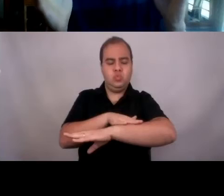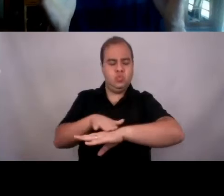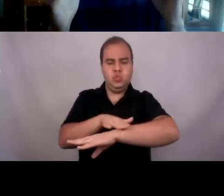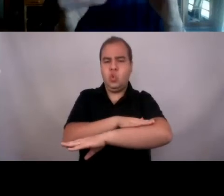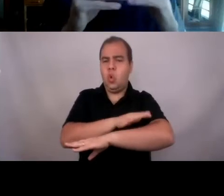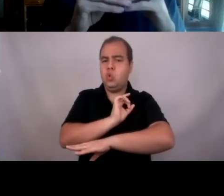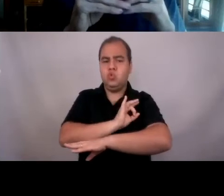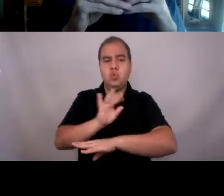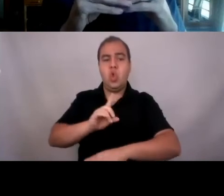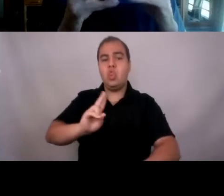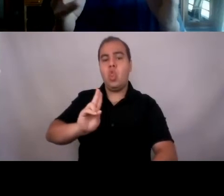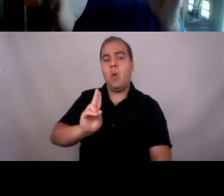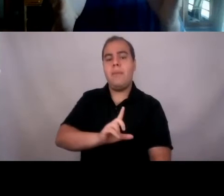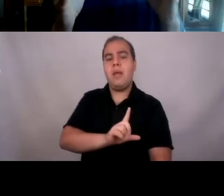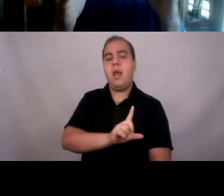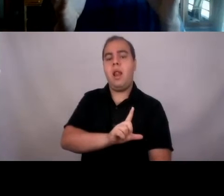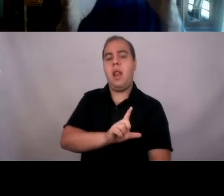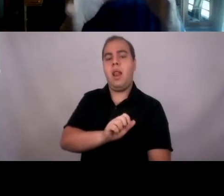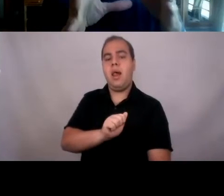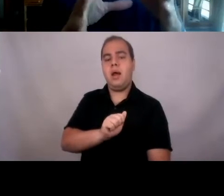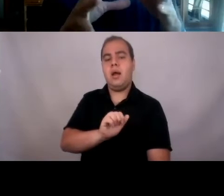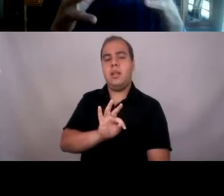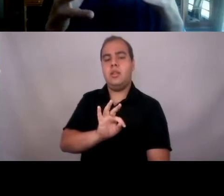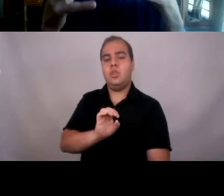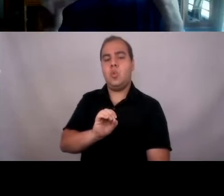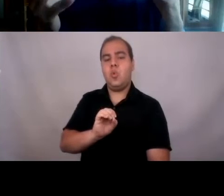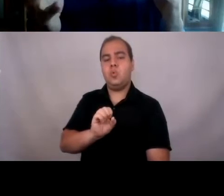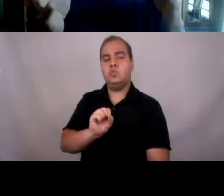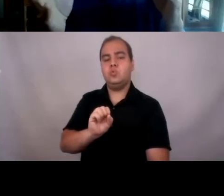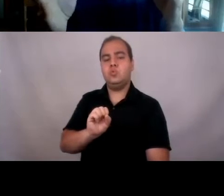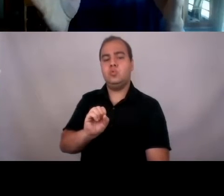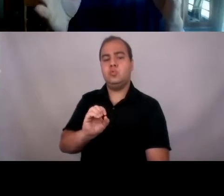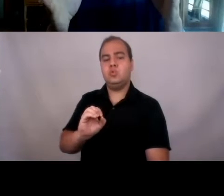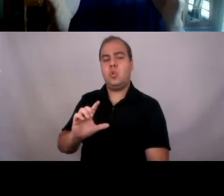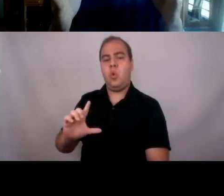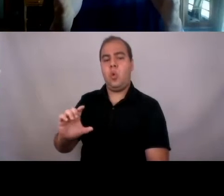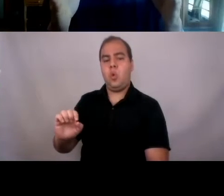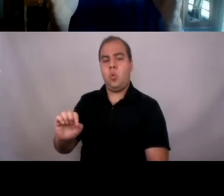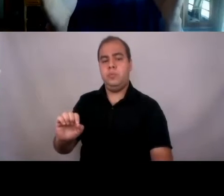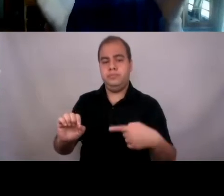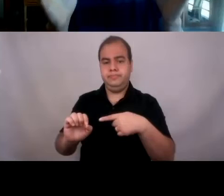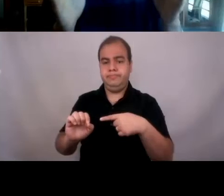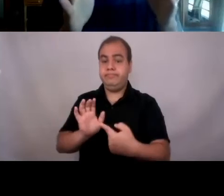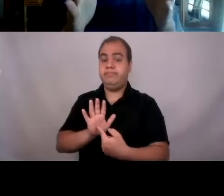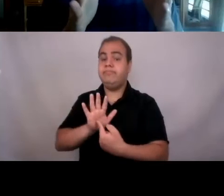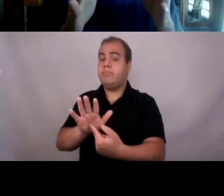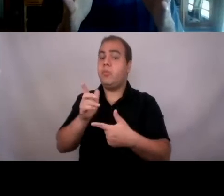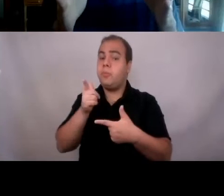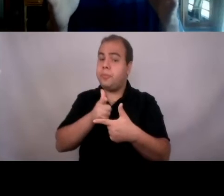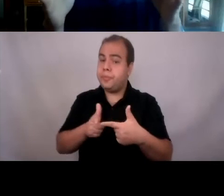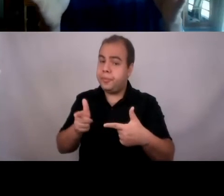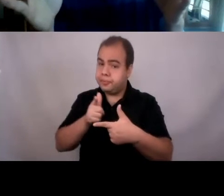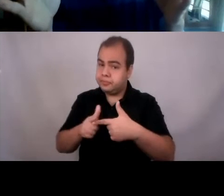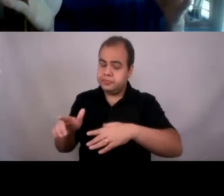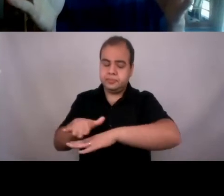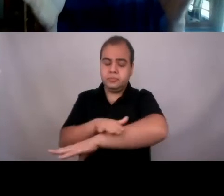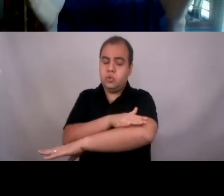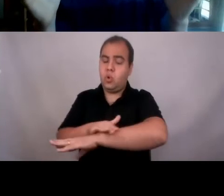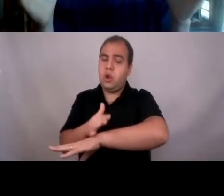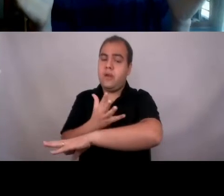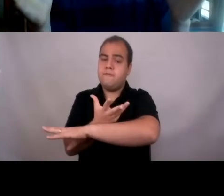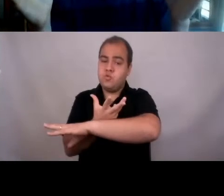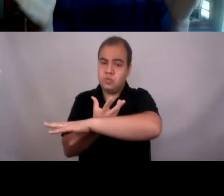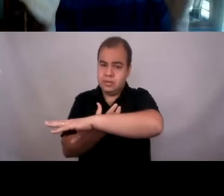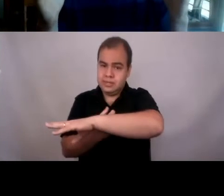de latossolo, que ele traz um problema para a infiltração, principalmente se ele está